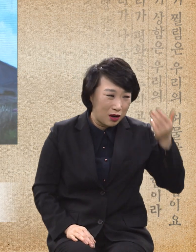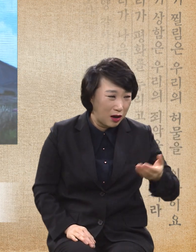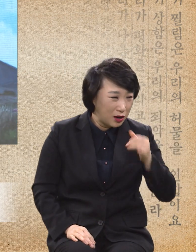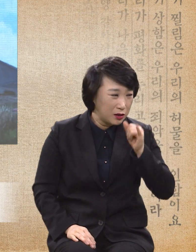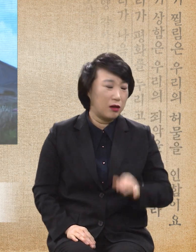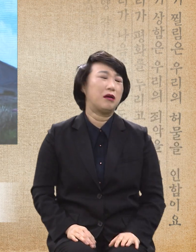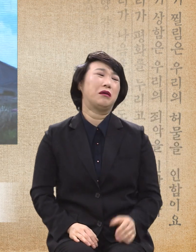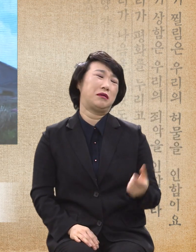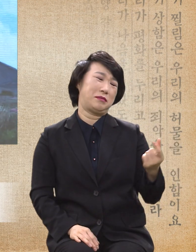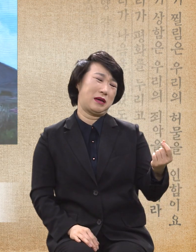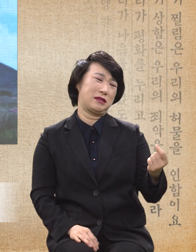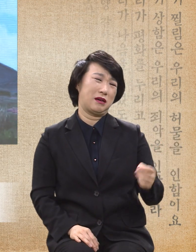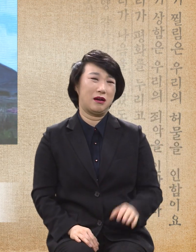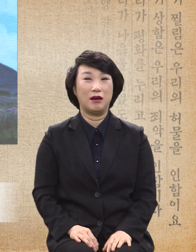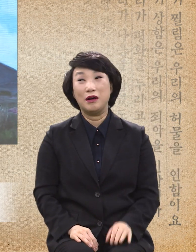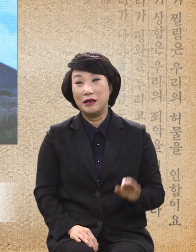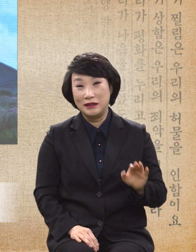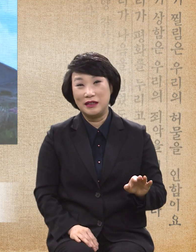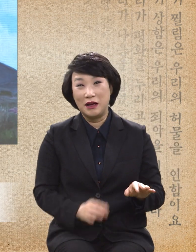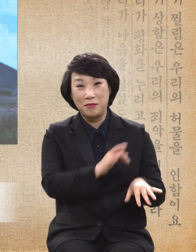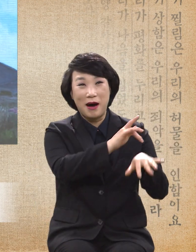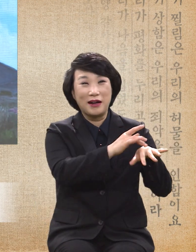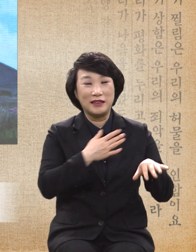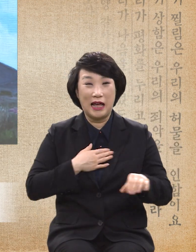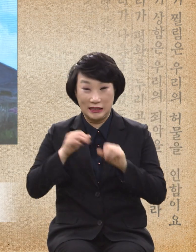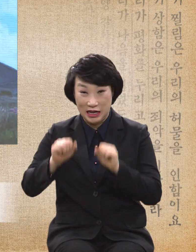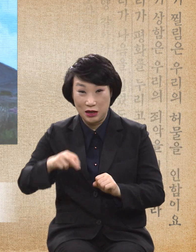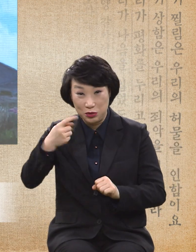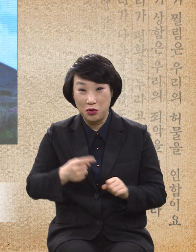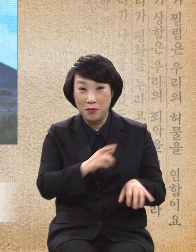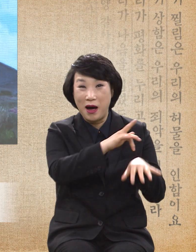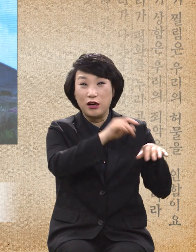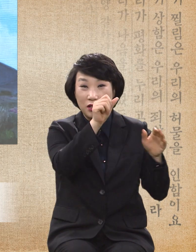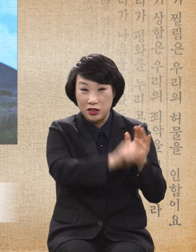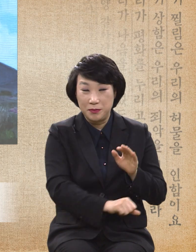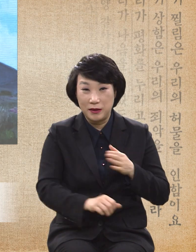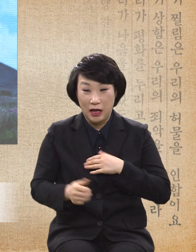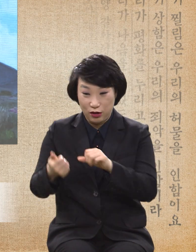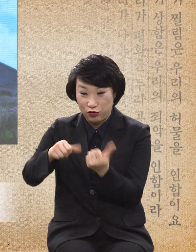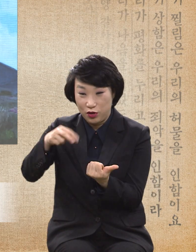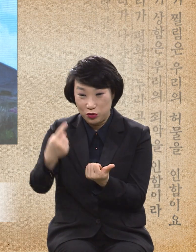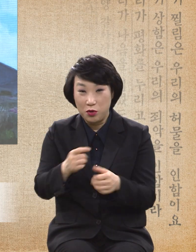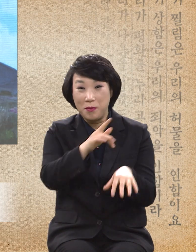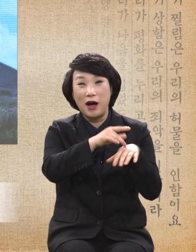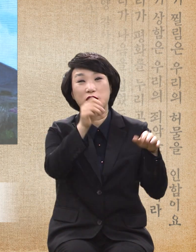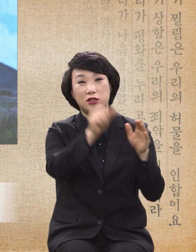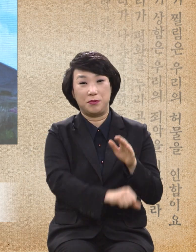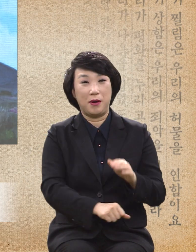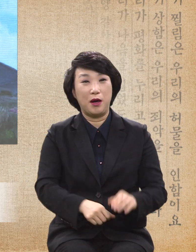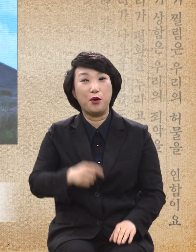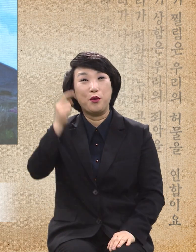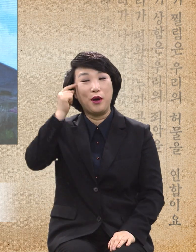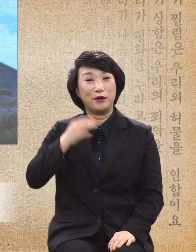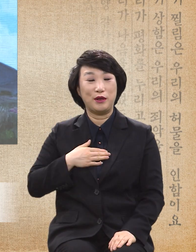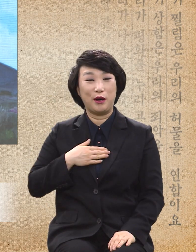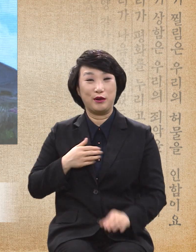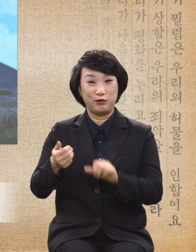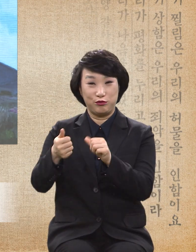마귀는 내가 살아도 실패자요 죽어도 실패자다. 왜 그러느냐? 내가